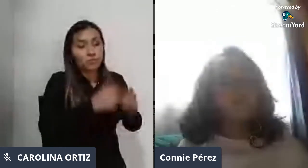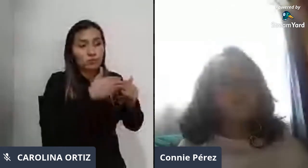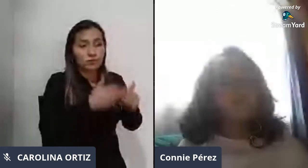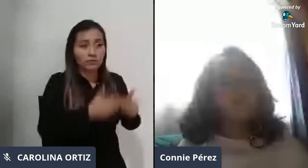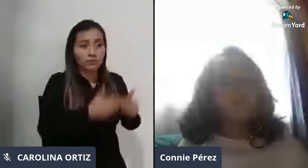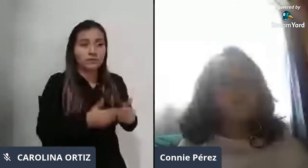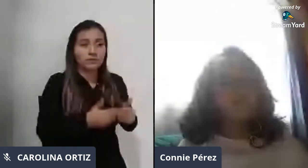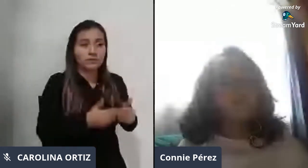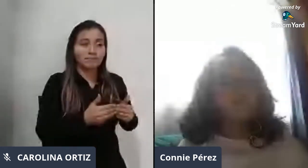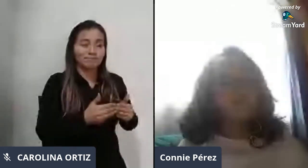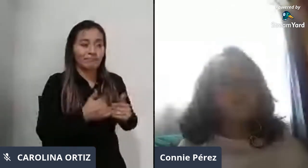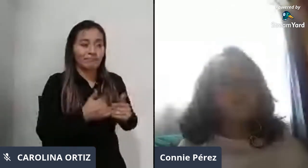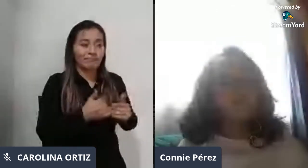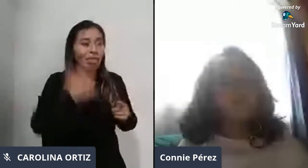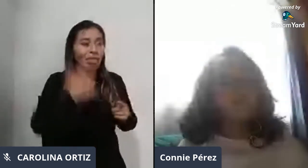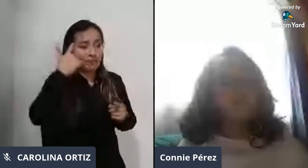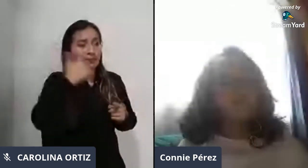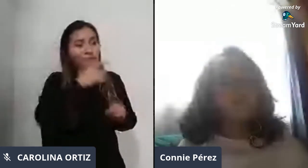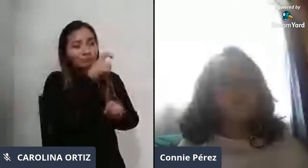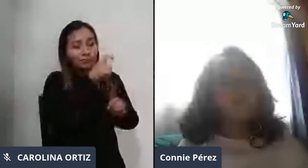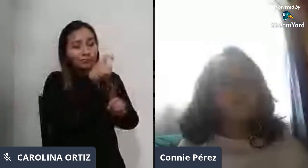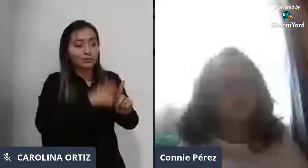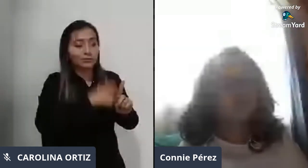inservible, es una persona